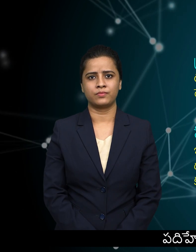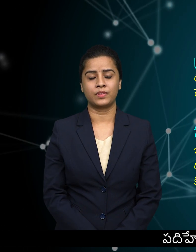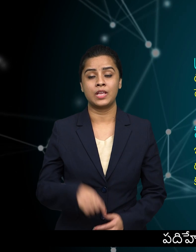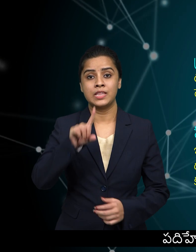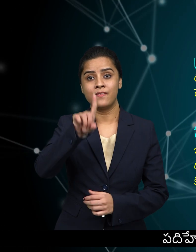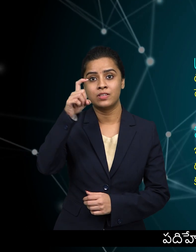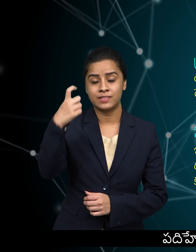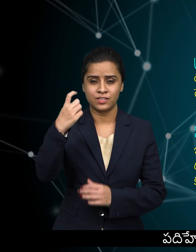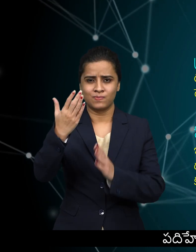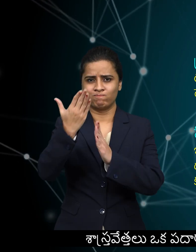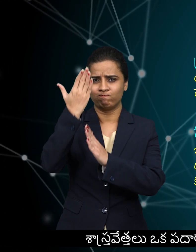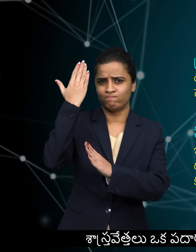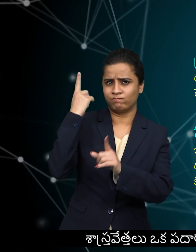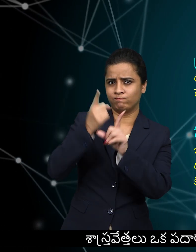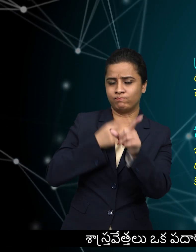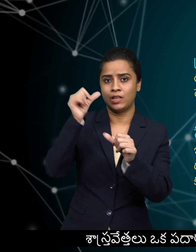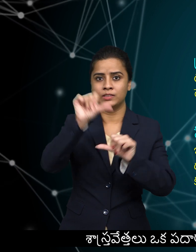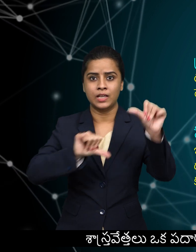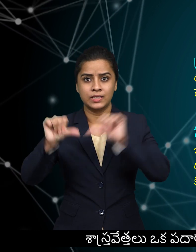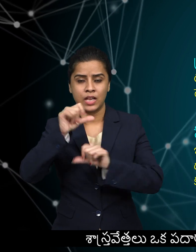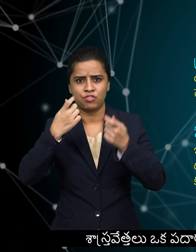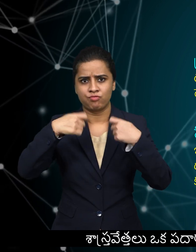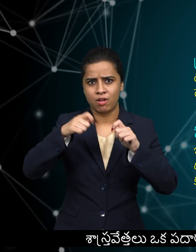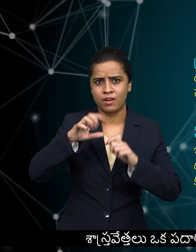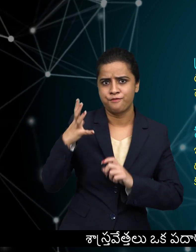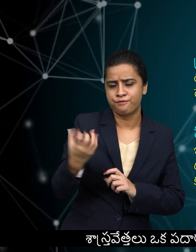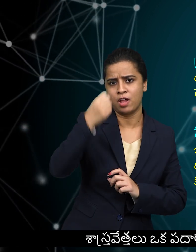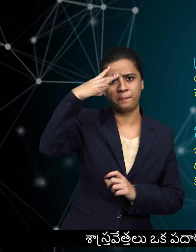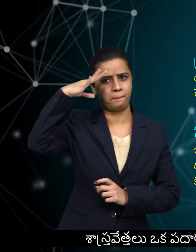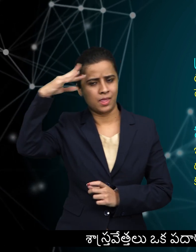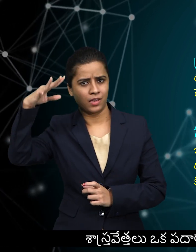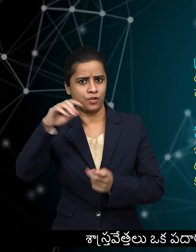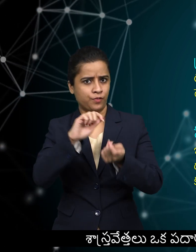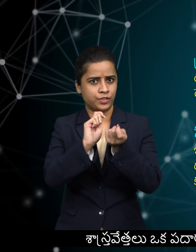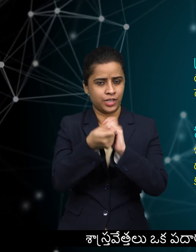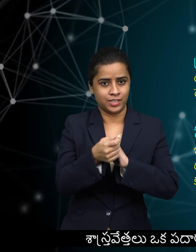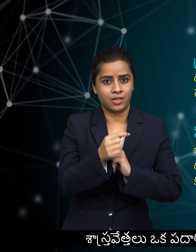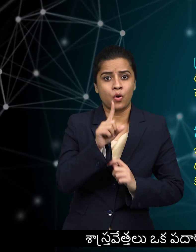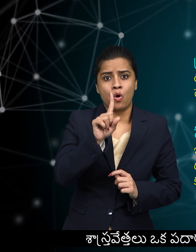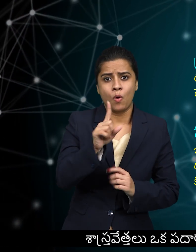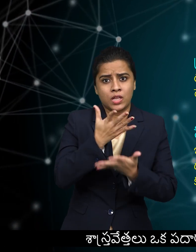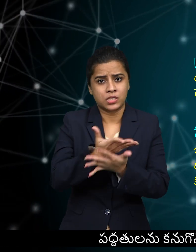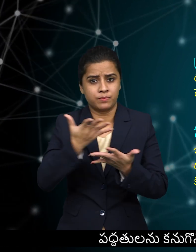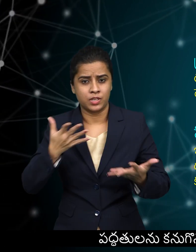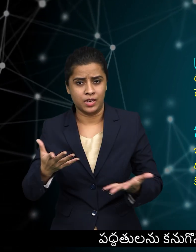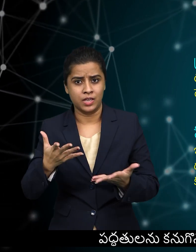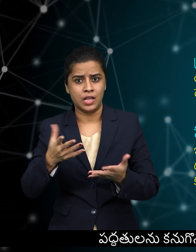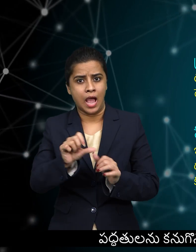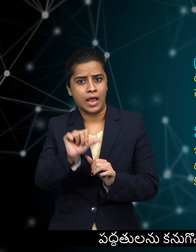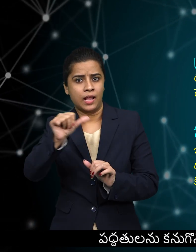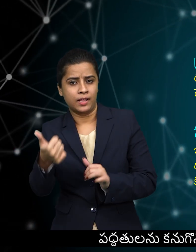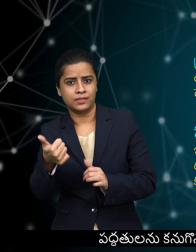17వ శతాబ్దంలో శాస్త్రవేత్తలు ఒక పదార్థాన్ని మరొక పదార్థాన్ని మార్చే